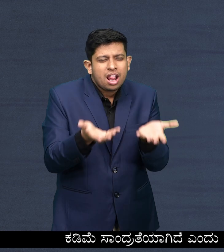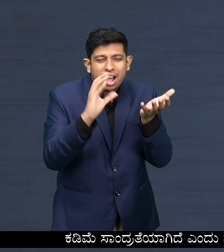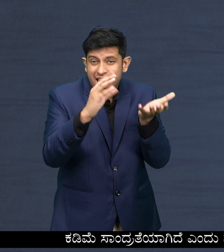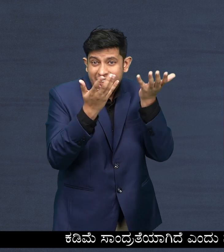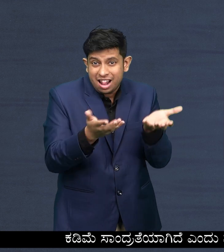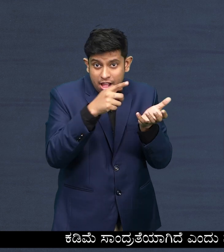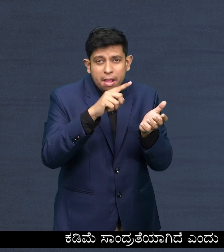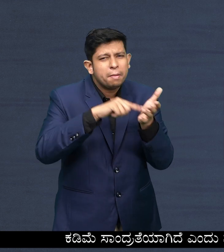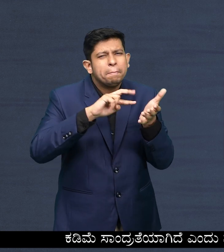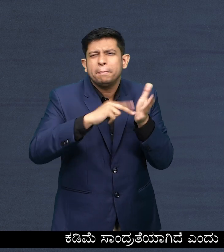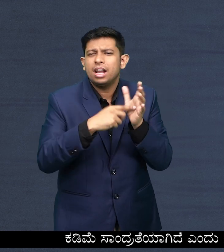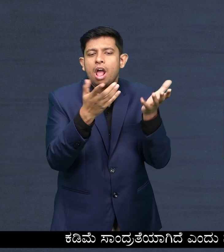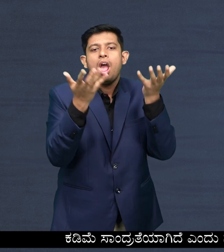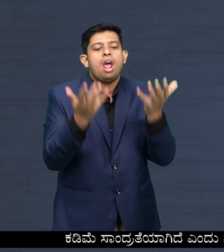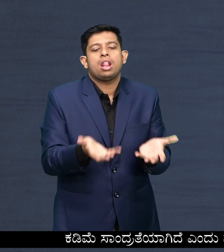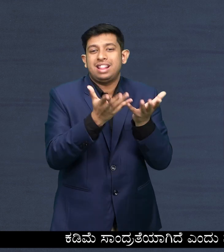ಹಗುರವಾಗಿರುತ್ತೆ.